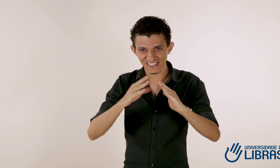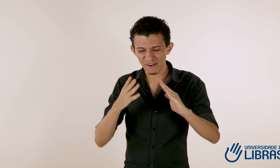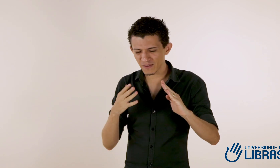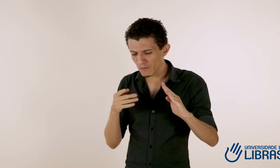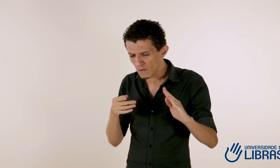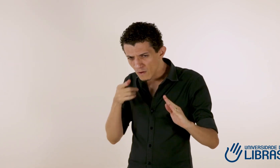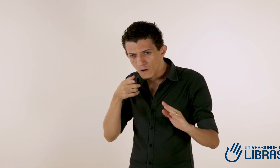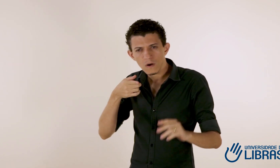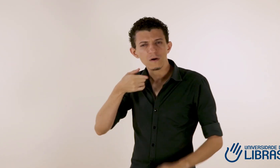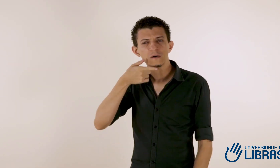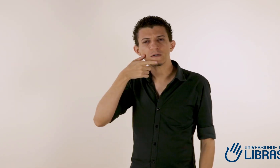Percebe?